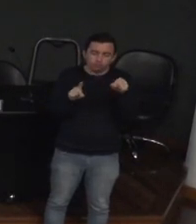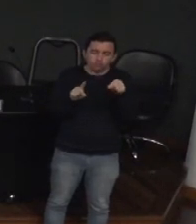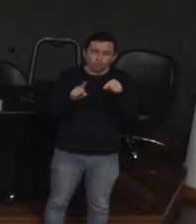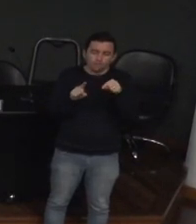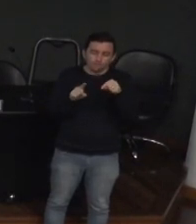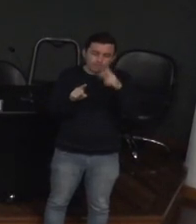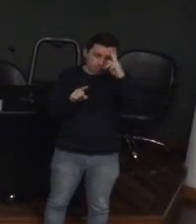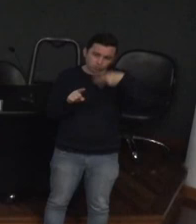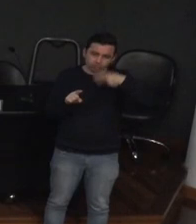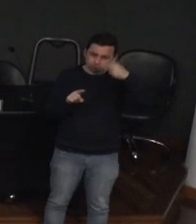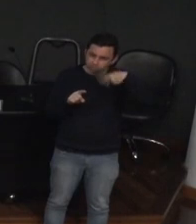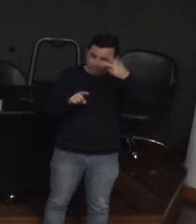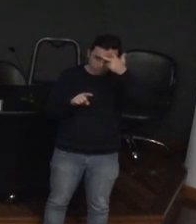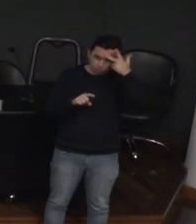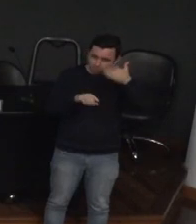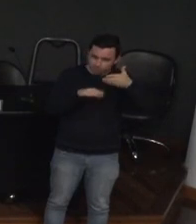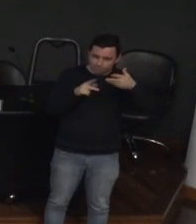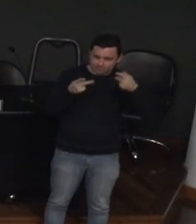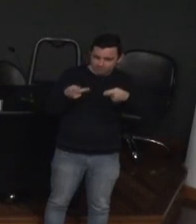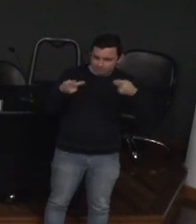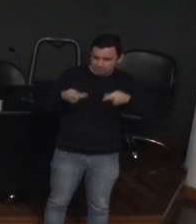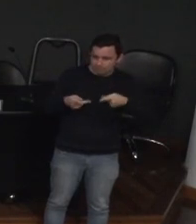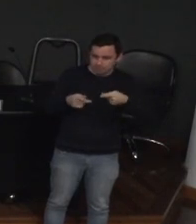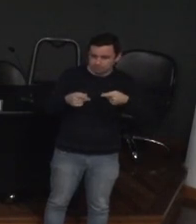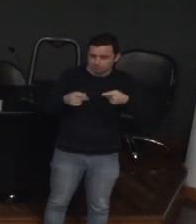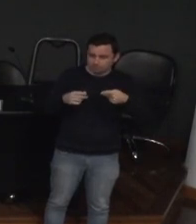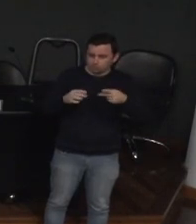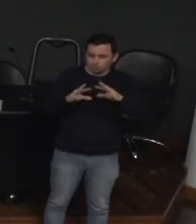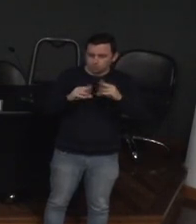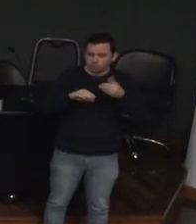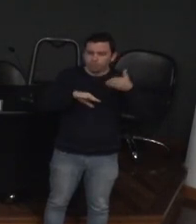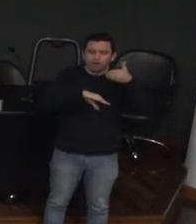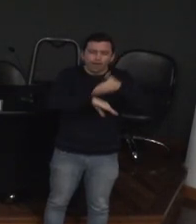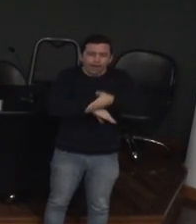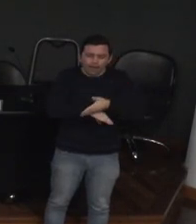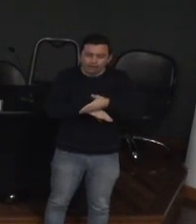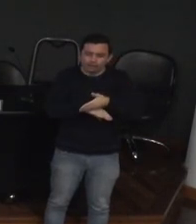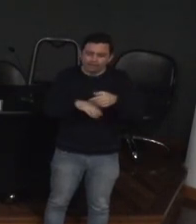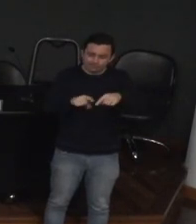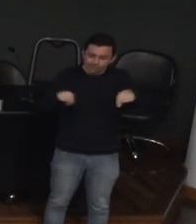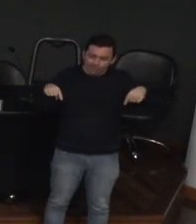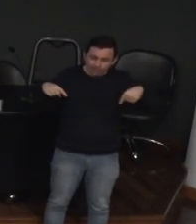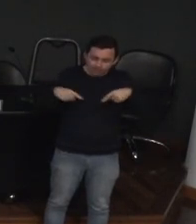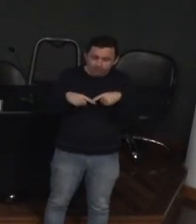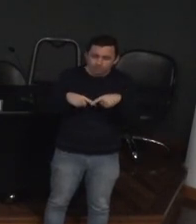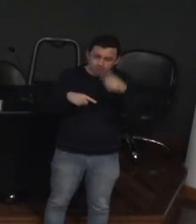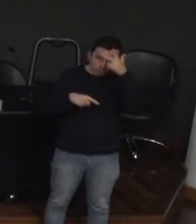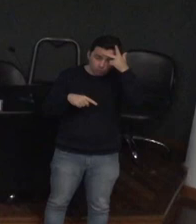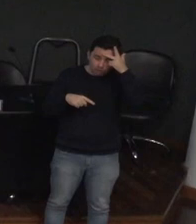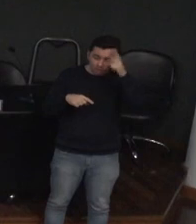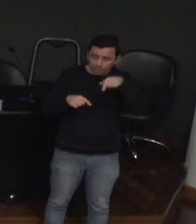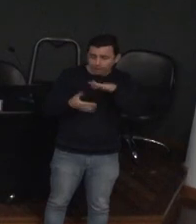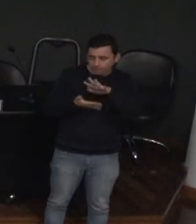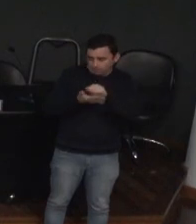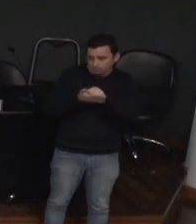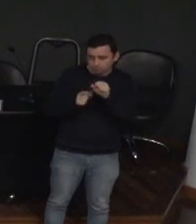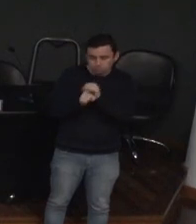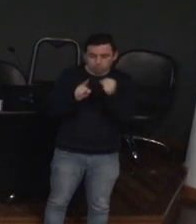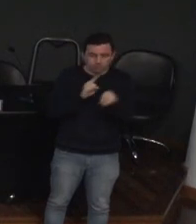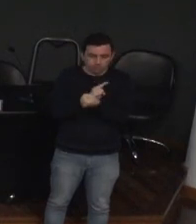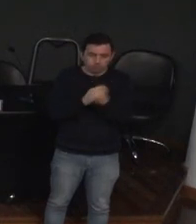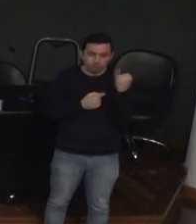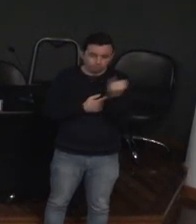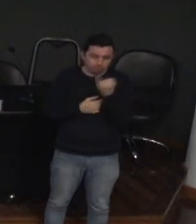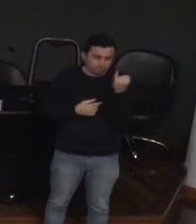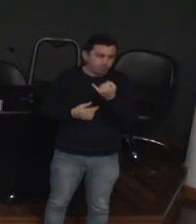das pessoas que visitam, dos cidadãos, dos visitantes que frequentam o gabinete, que é, enfim, cadastro social já é super importante, né,